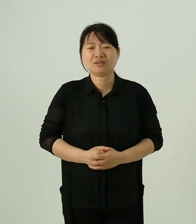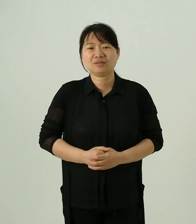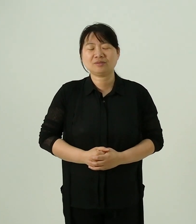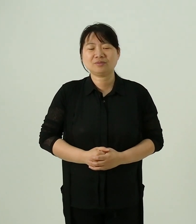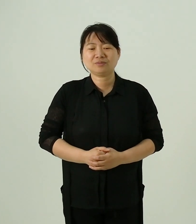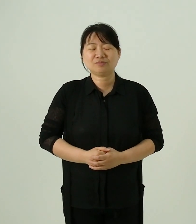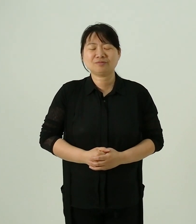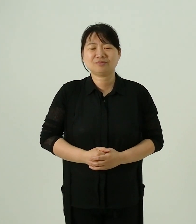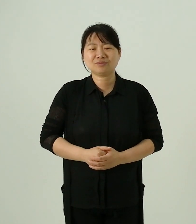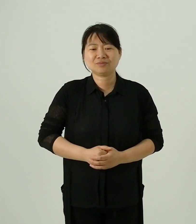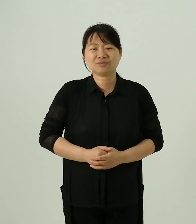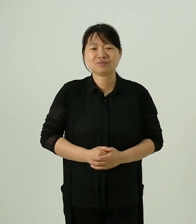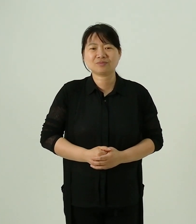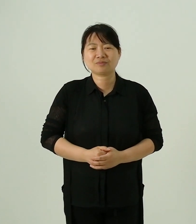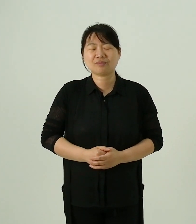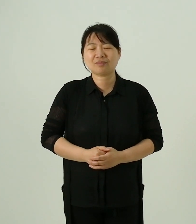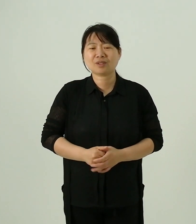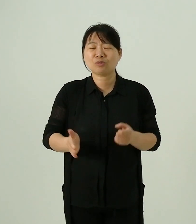그래서 제가